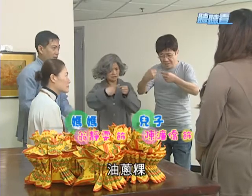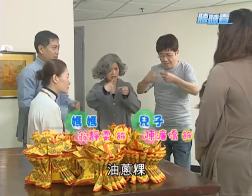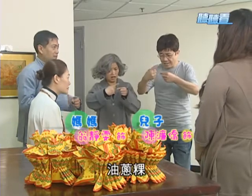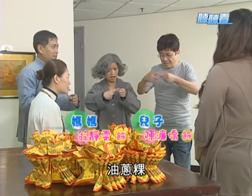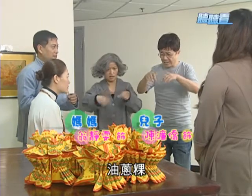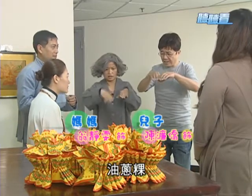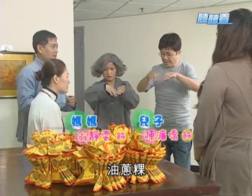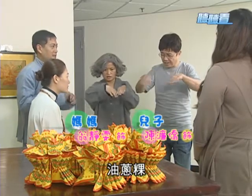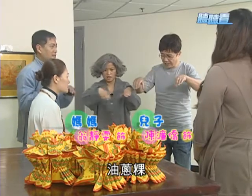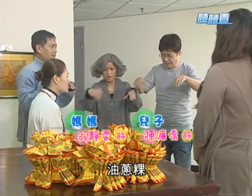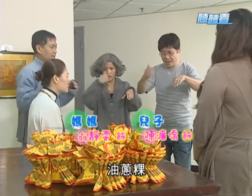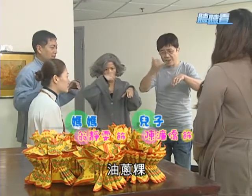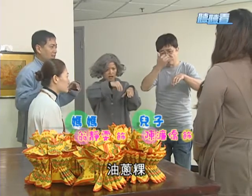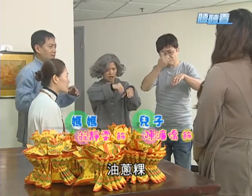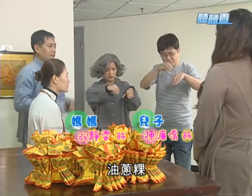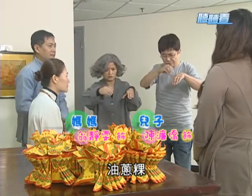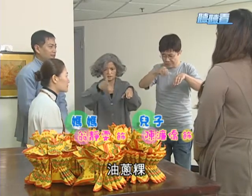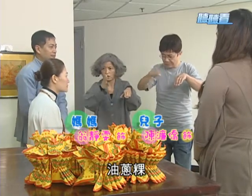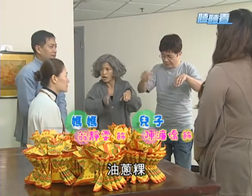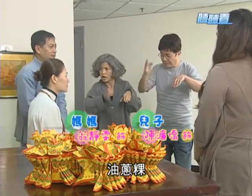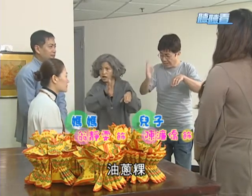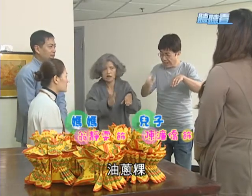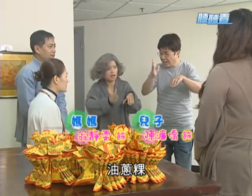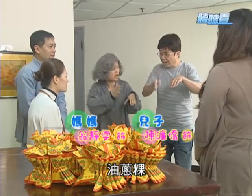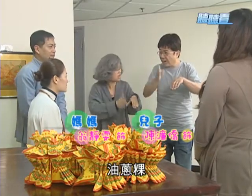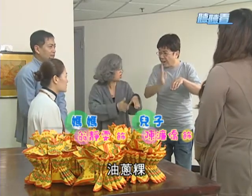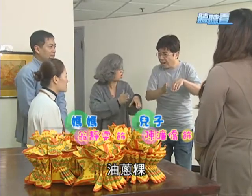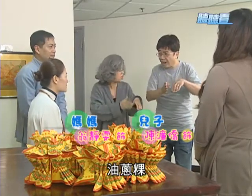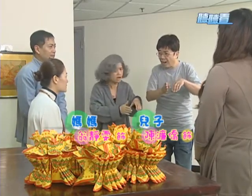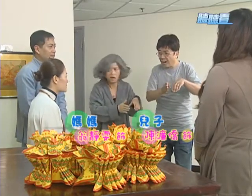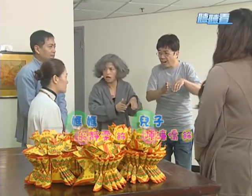油葱桂？啊？